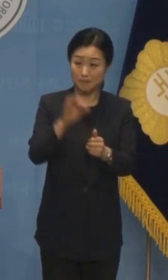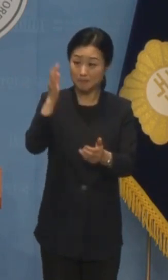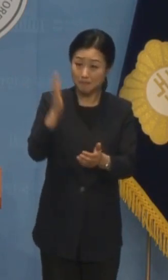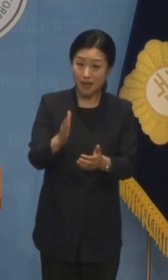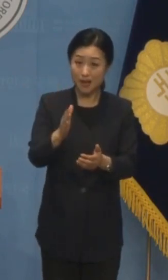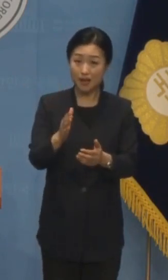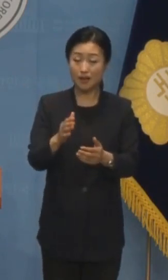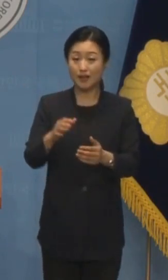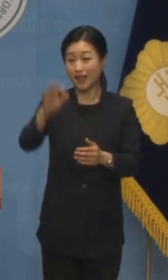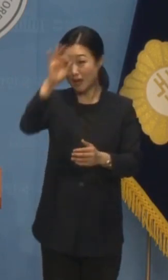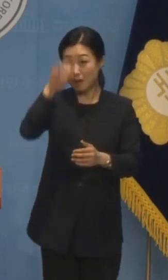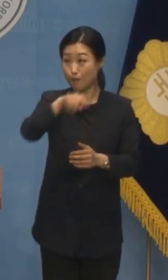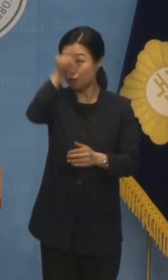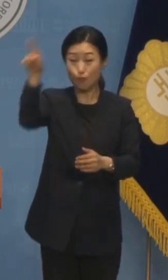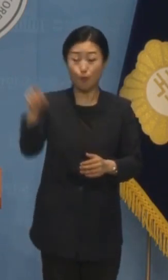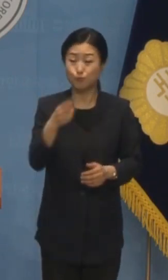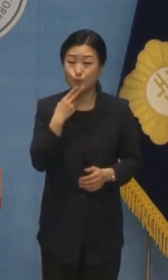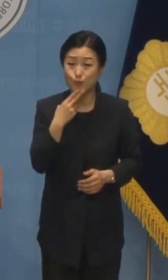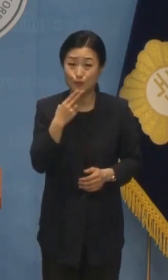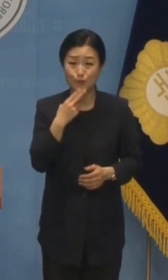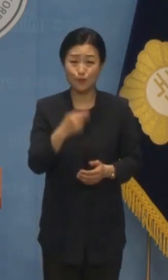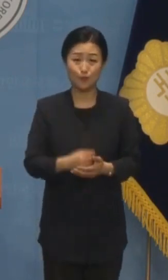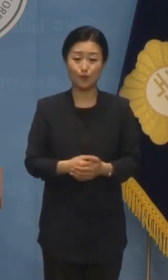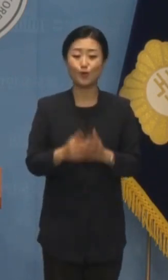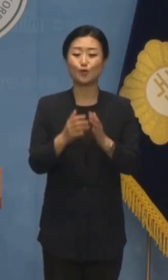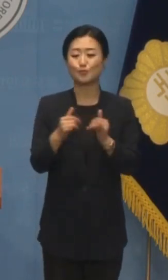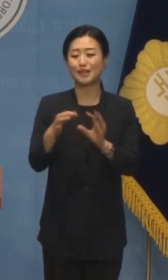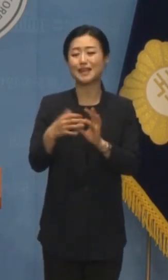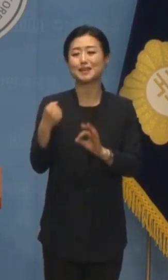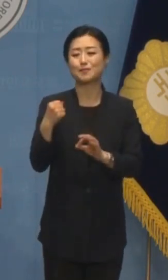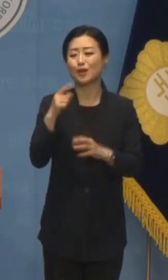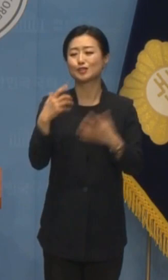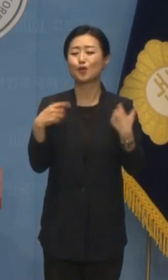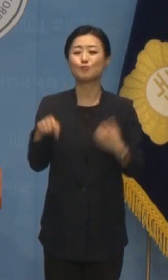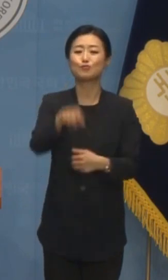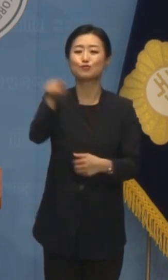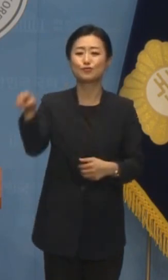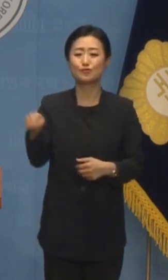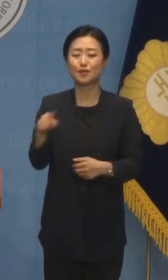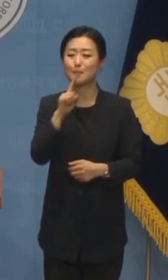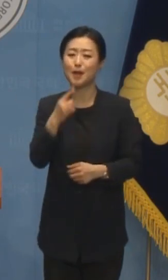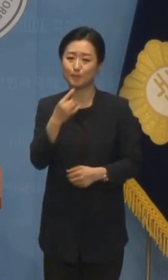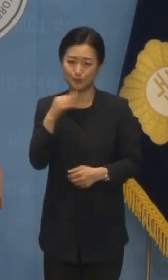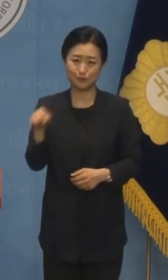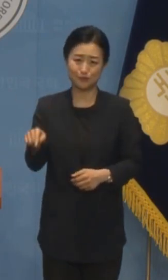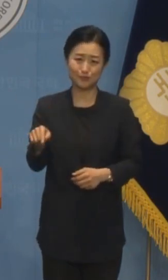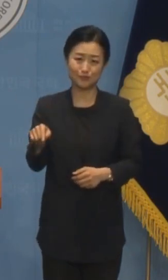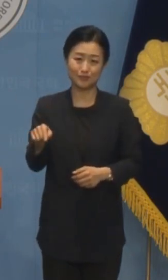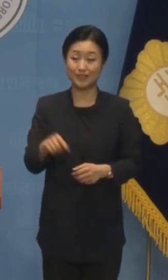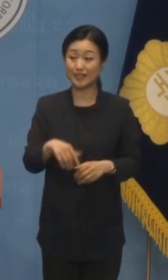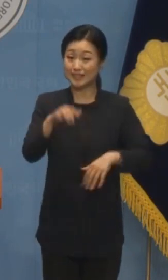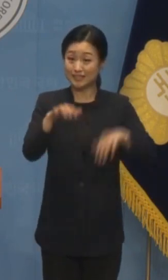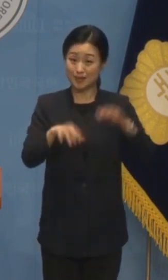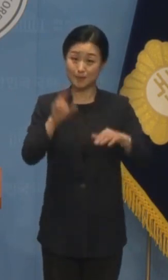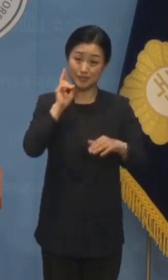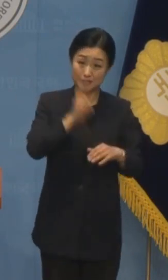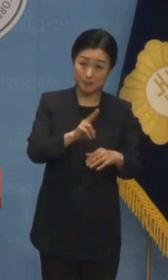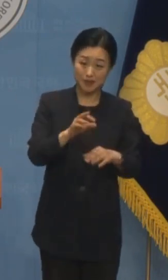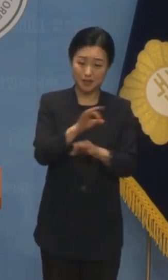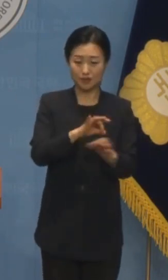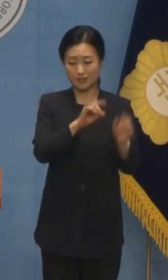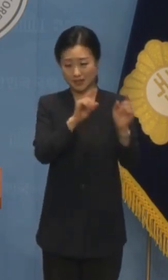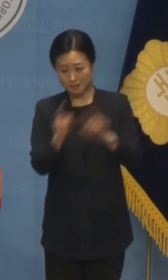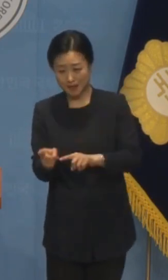말하는 국제기구들 없습니다. 그냥 국민의힘과 정부의 뇌피셜일 뿐입니다. 불평등에 심화는